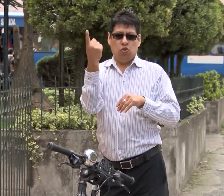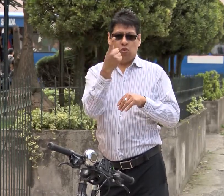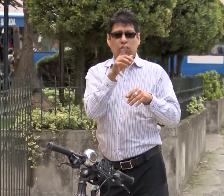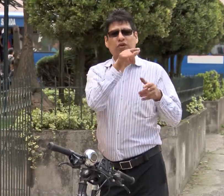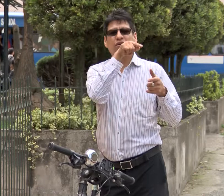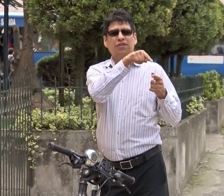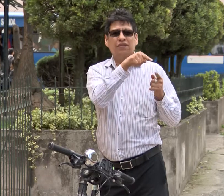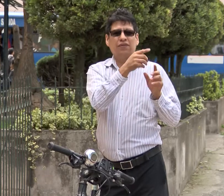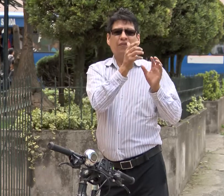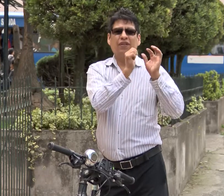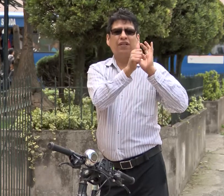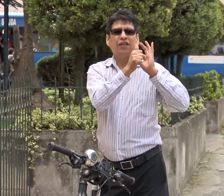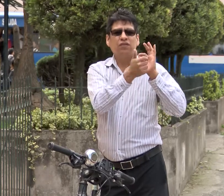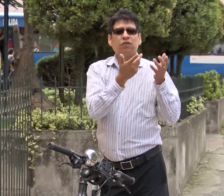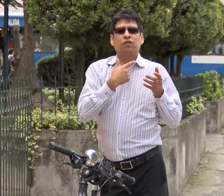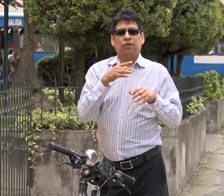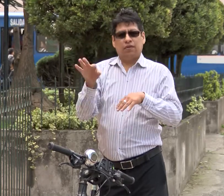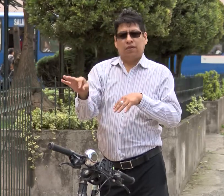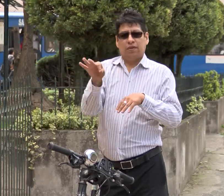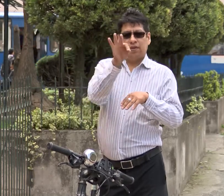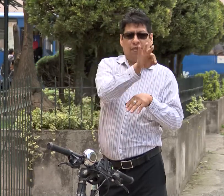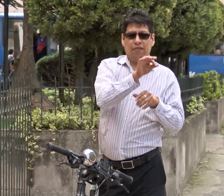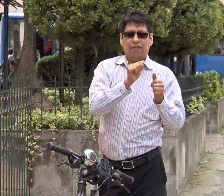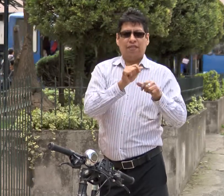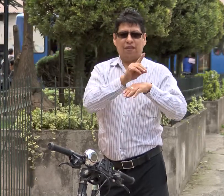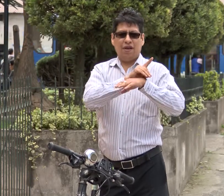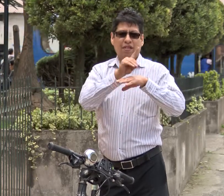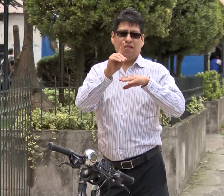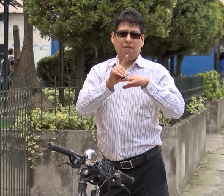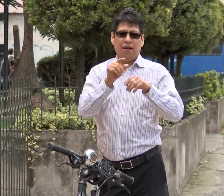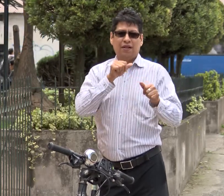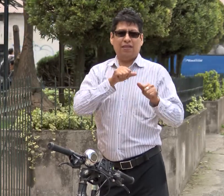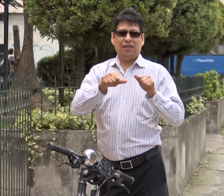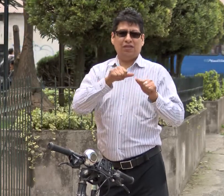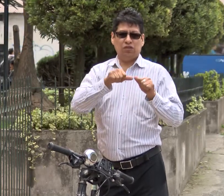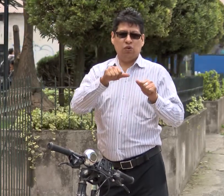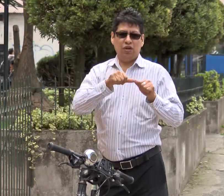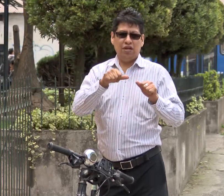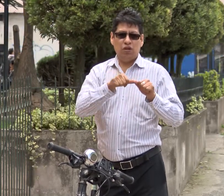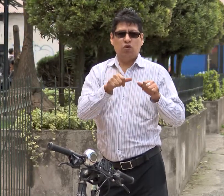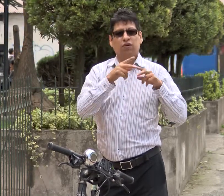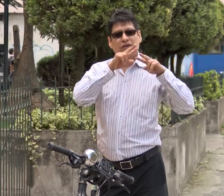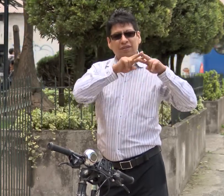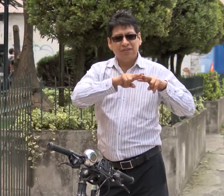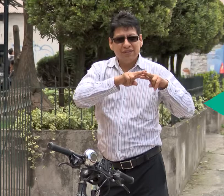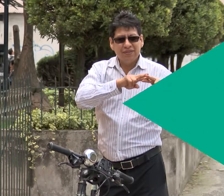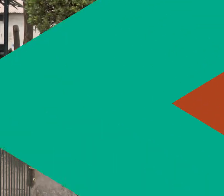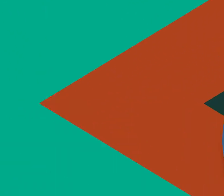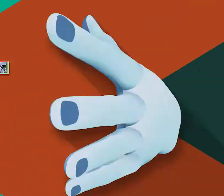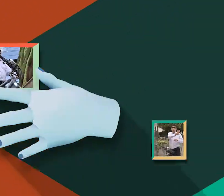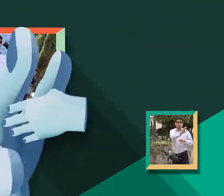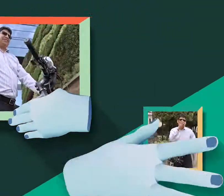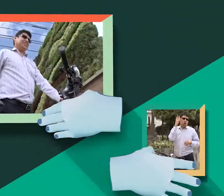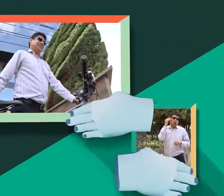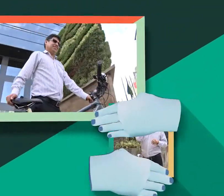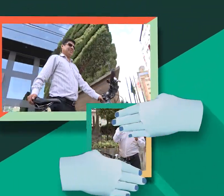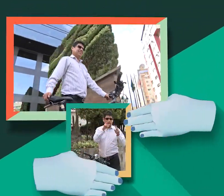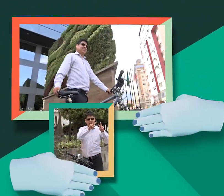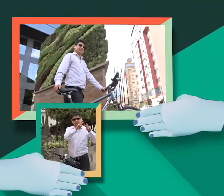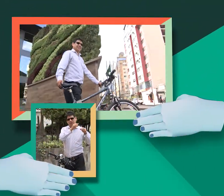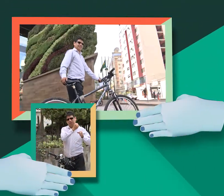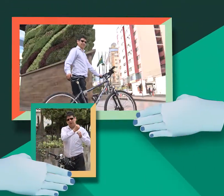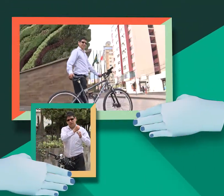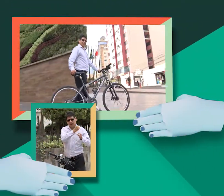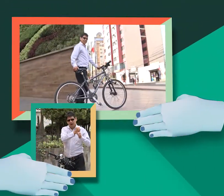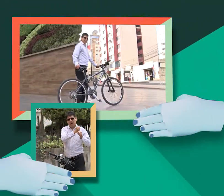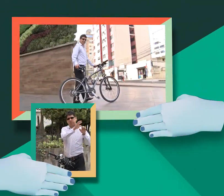mi experiencia administrativa somos filial de efe de palo la cual es a nivel nacional yo soy el responsable